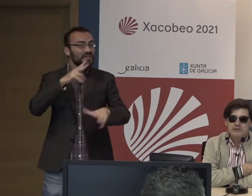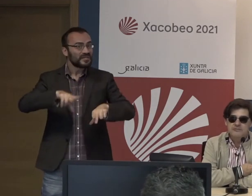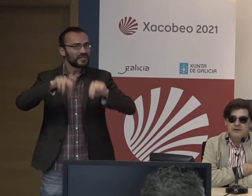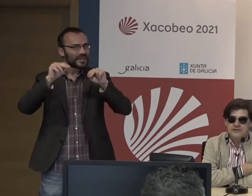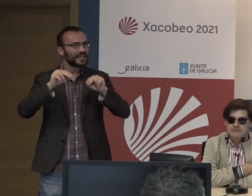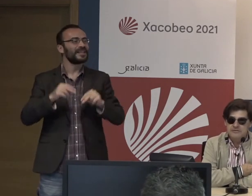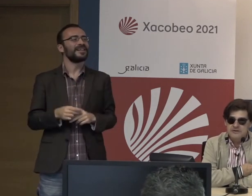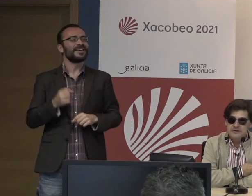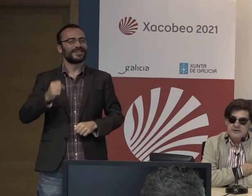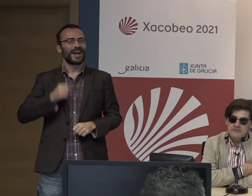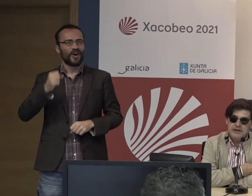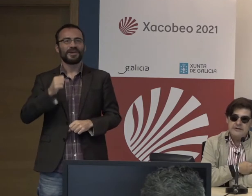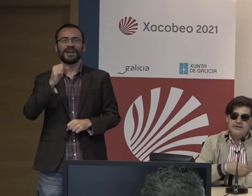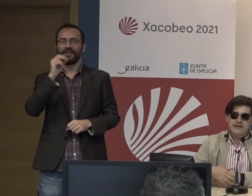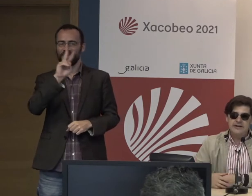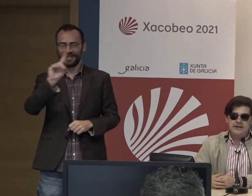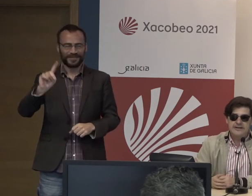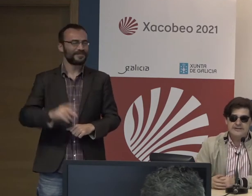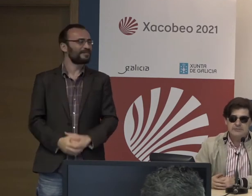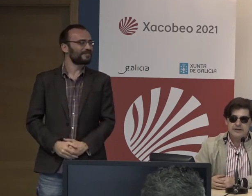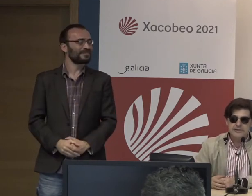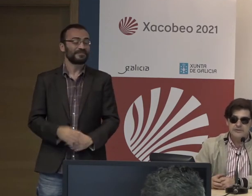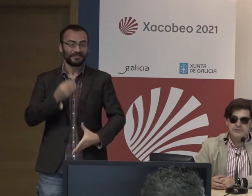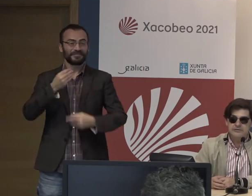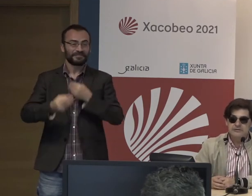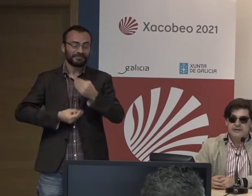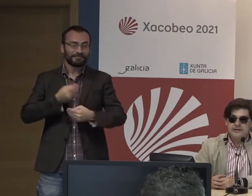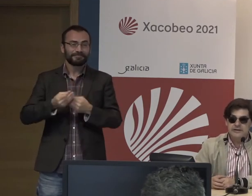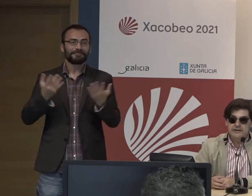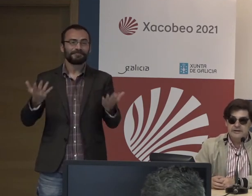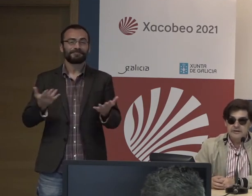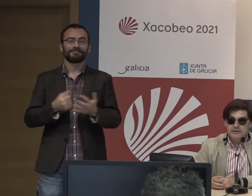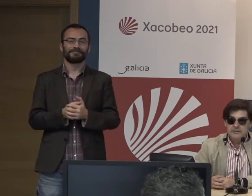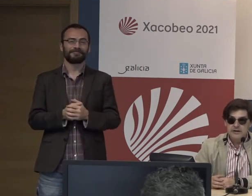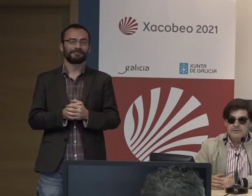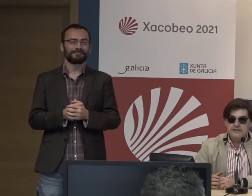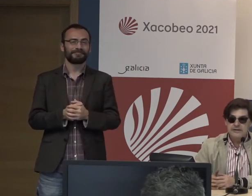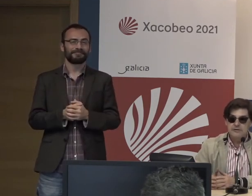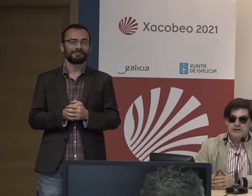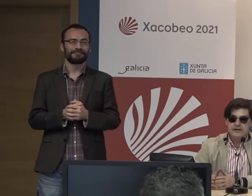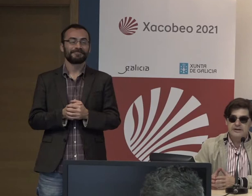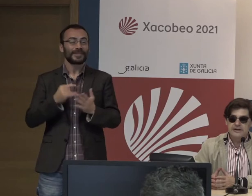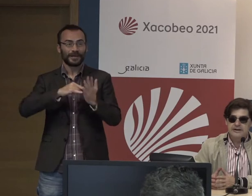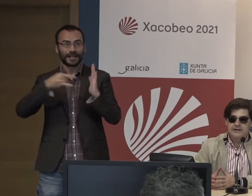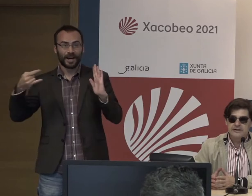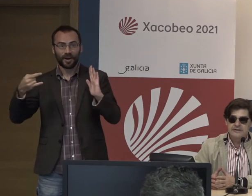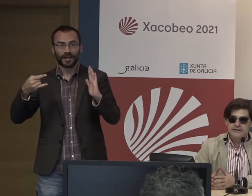el Sacobeo 21. Bien, ¿qué estamos haciendo? De la parte